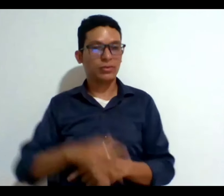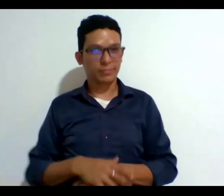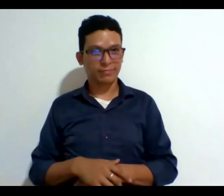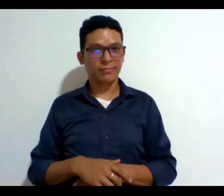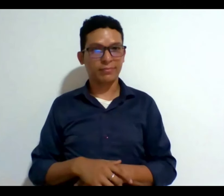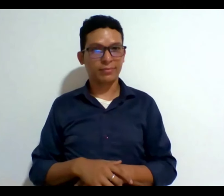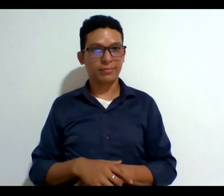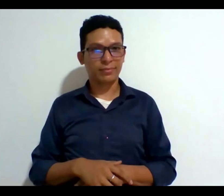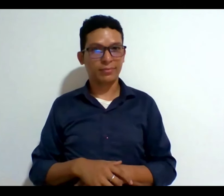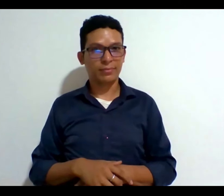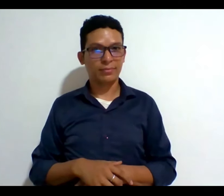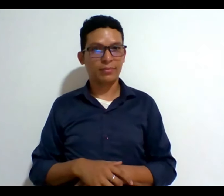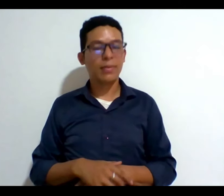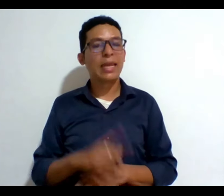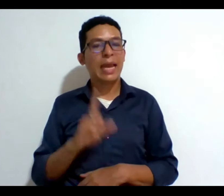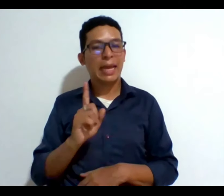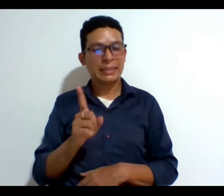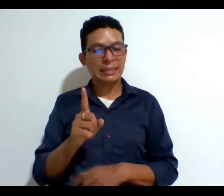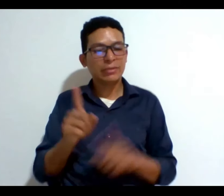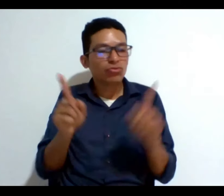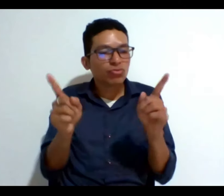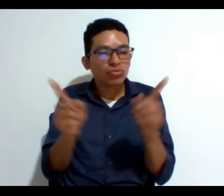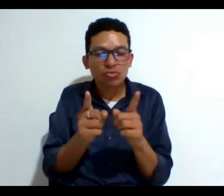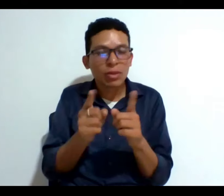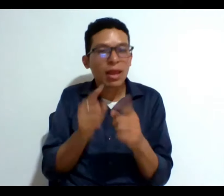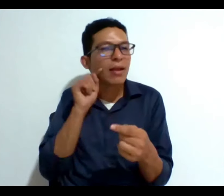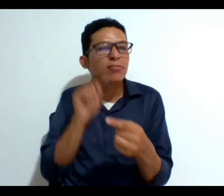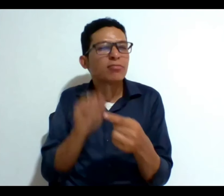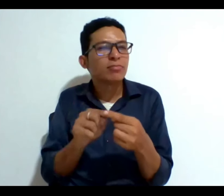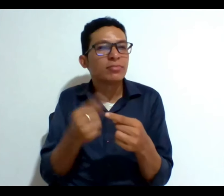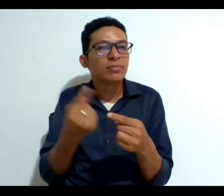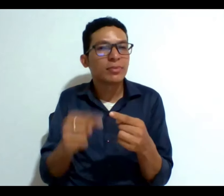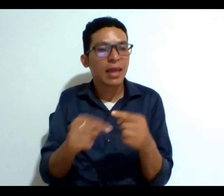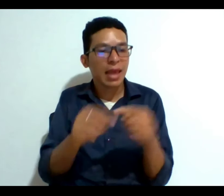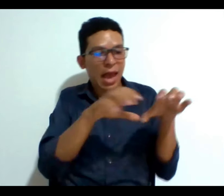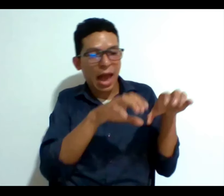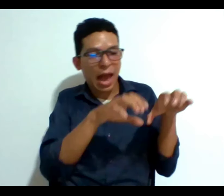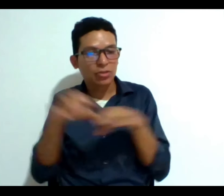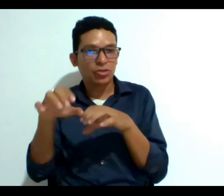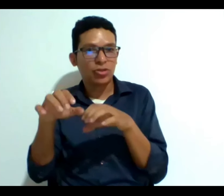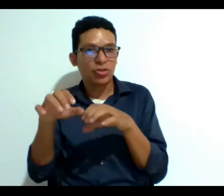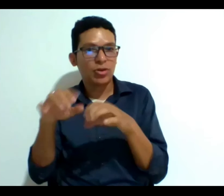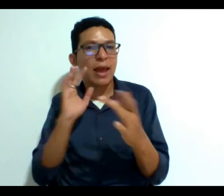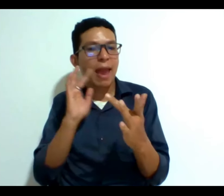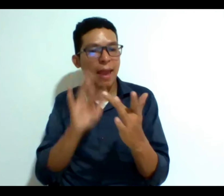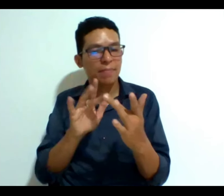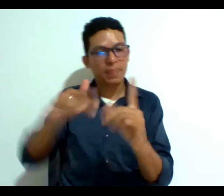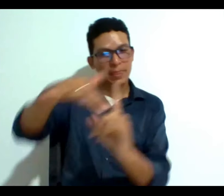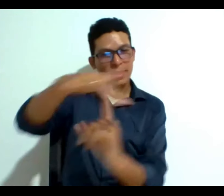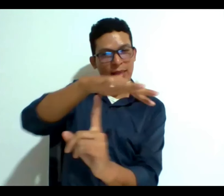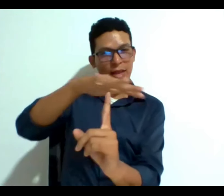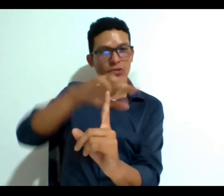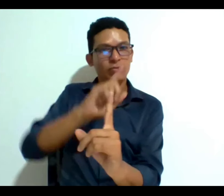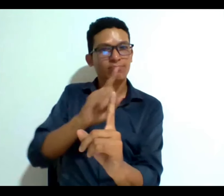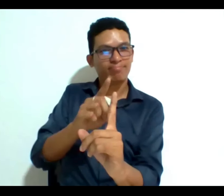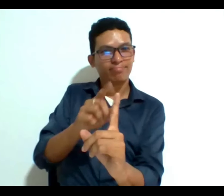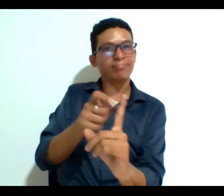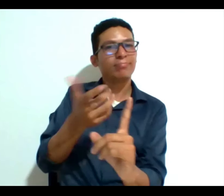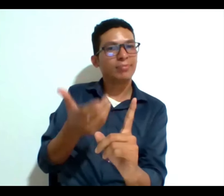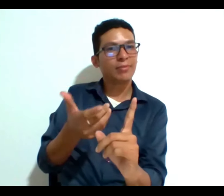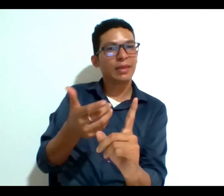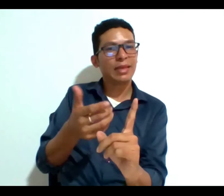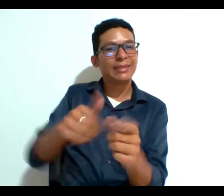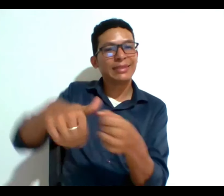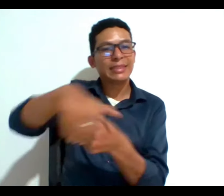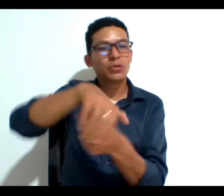específicamente dirigida a una acción determinada en un contexto determinado en una circunstancia